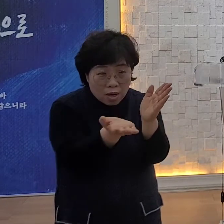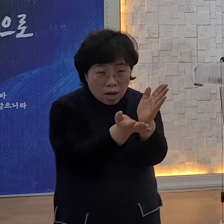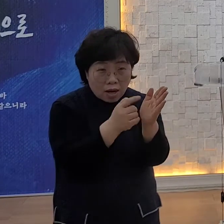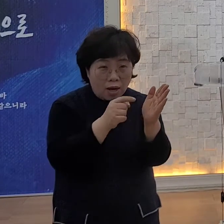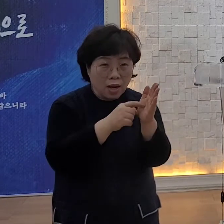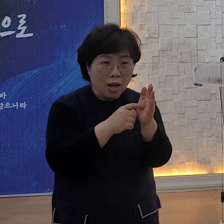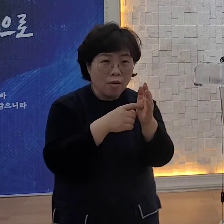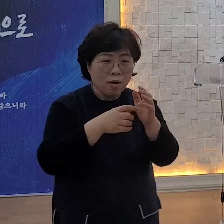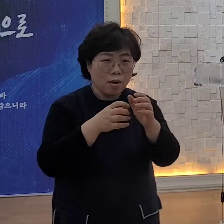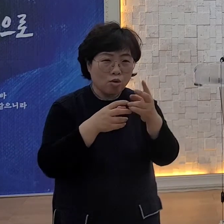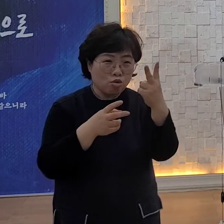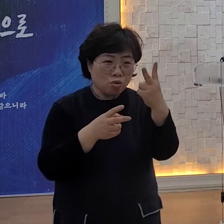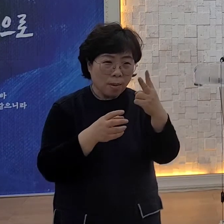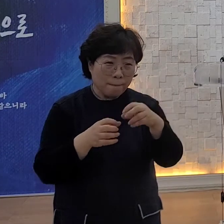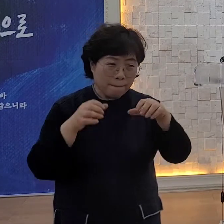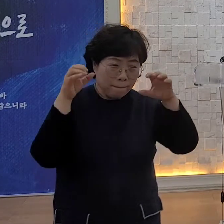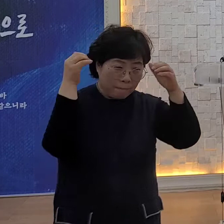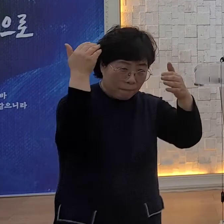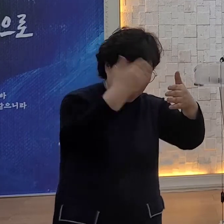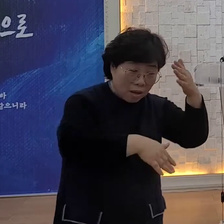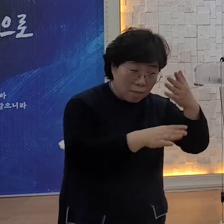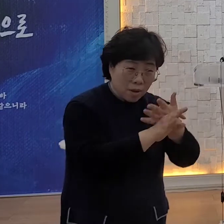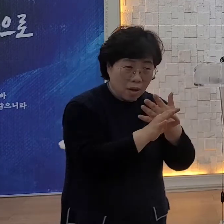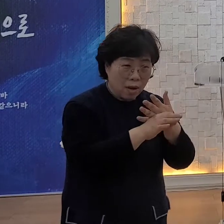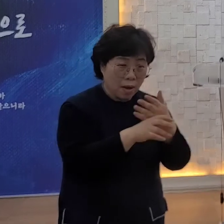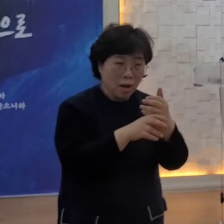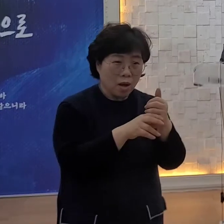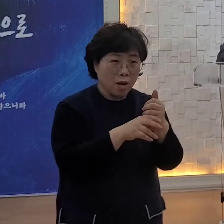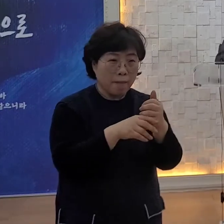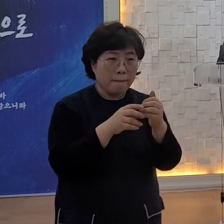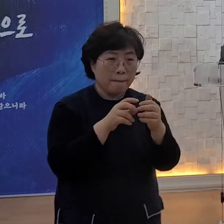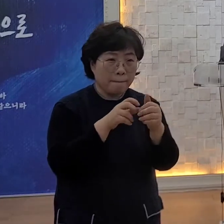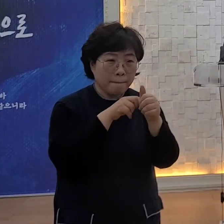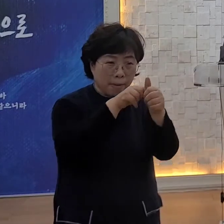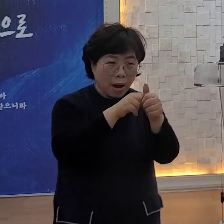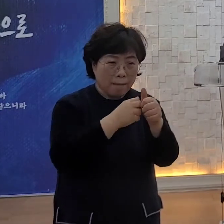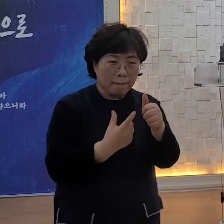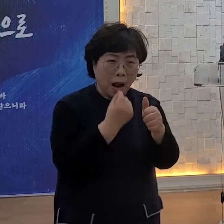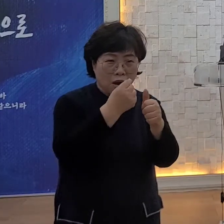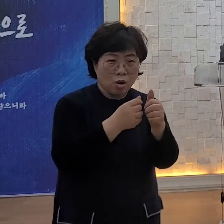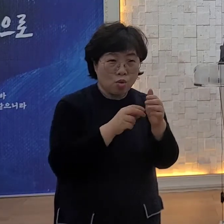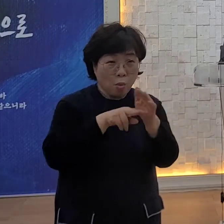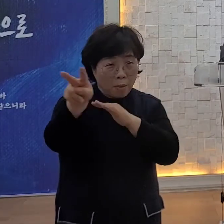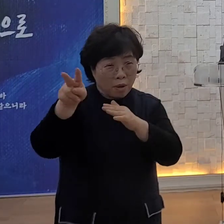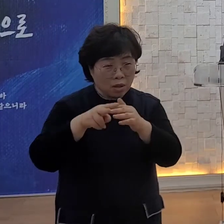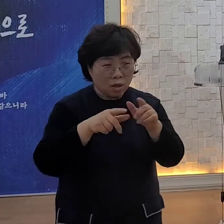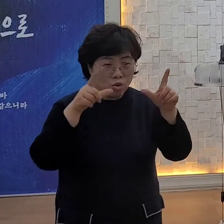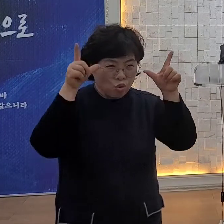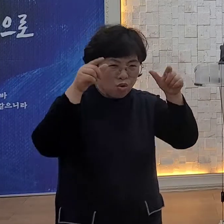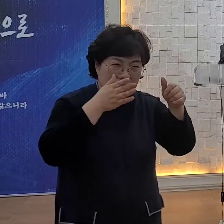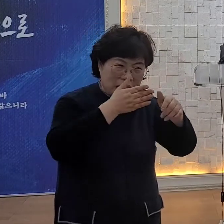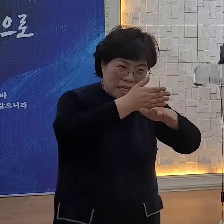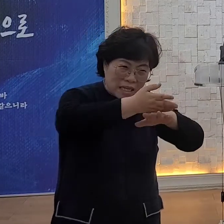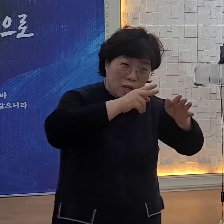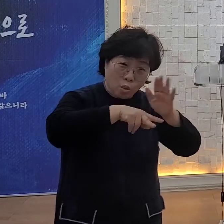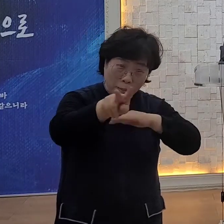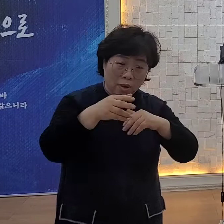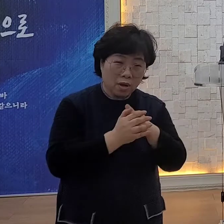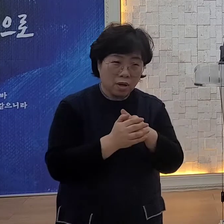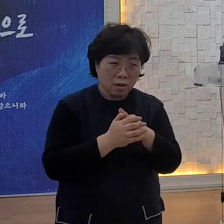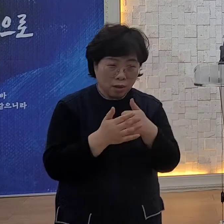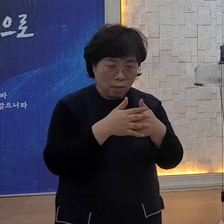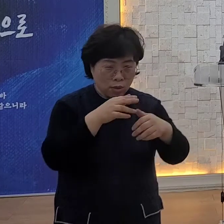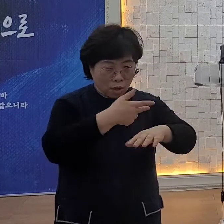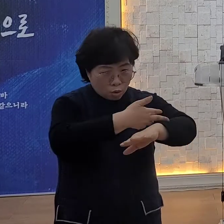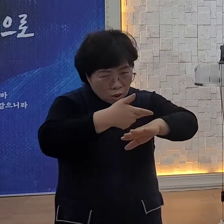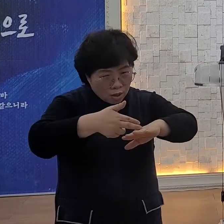소보다도 말이 2배 이상 빠르게 그 저수지를 빠져서 이렇게 헤엄쳐서 나온다 그래요. 그러니까 수영 실력이